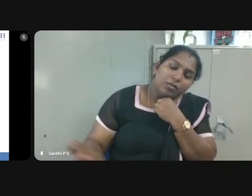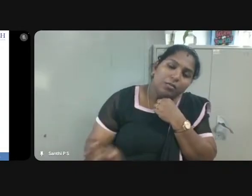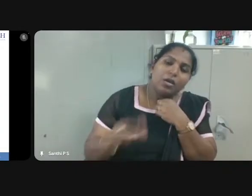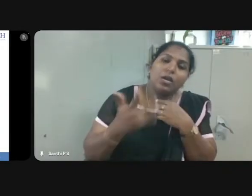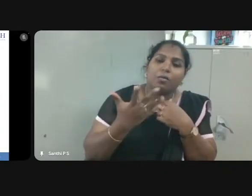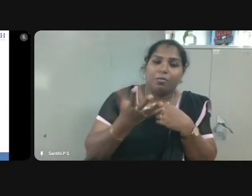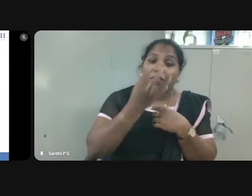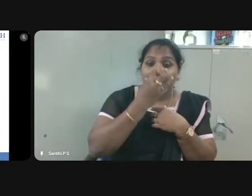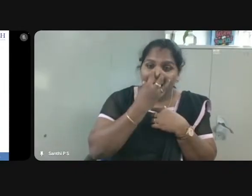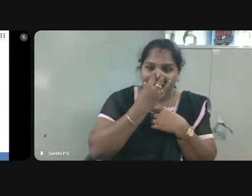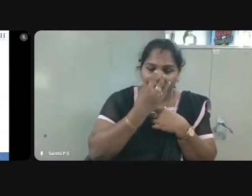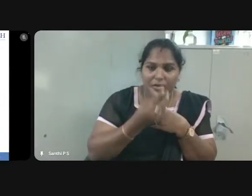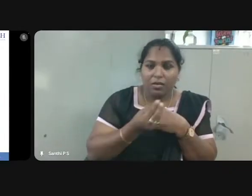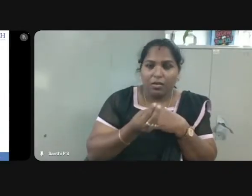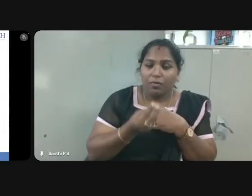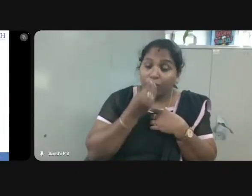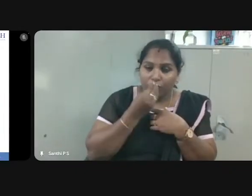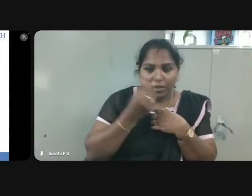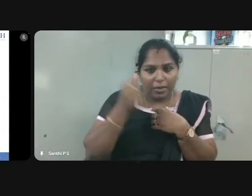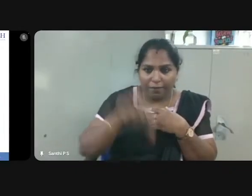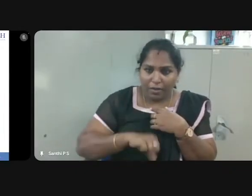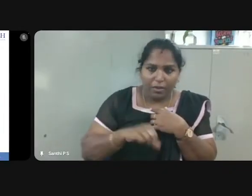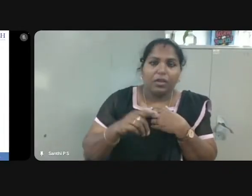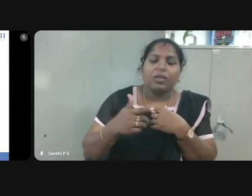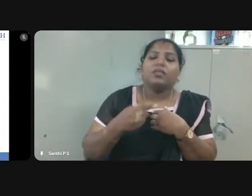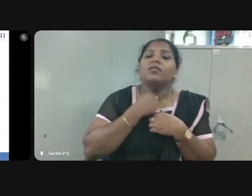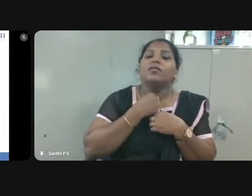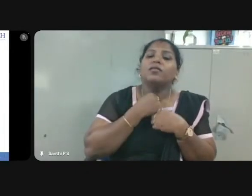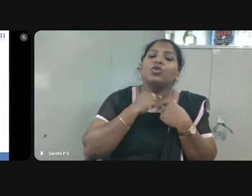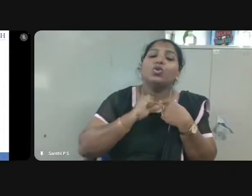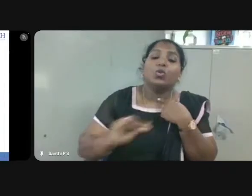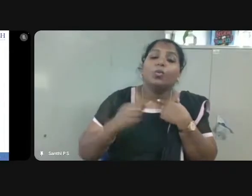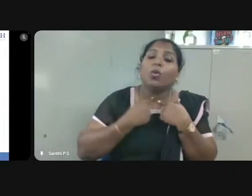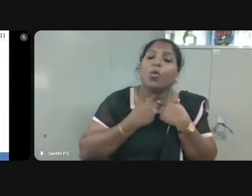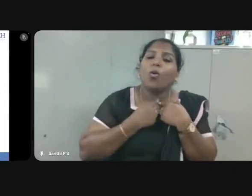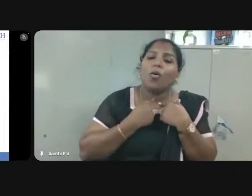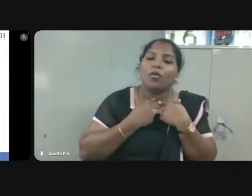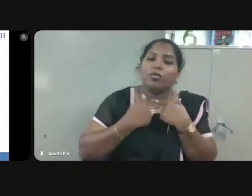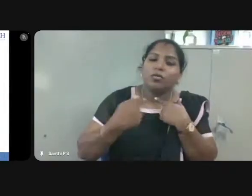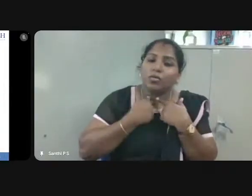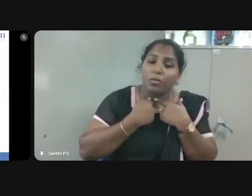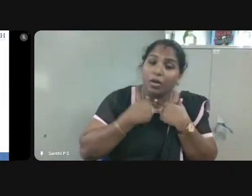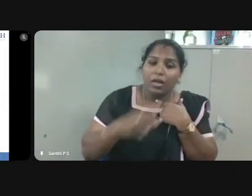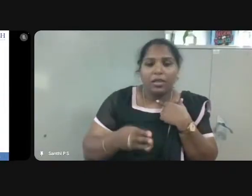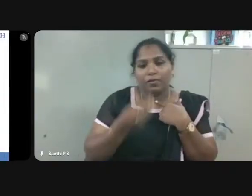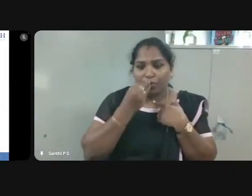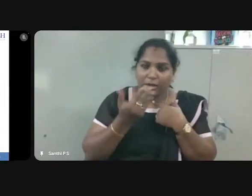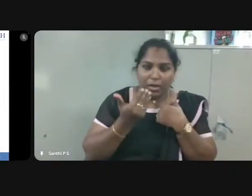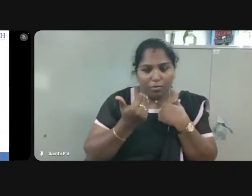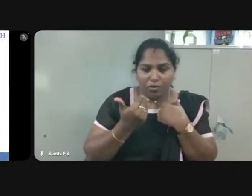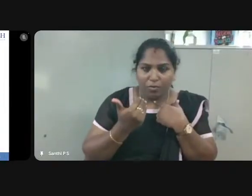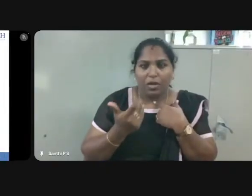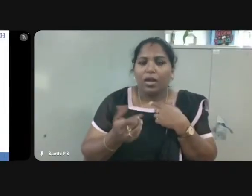മാസ്ക് വെച്ചിട്ട് ഇവർക്ക് ഭക്ഷണം കഴിക്കാനും ഒന്നും ബുദ്ധിമുട്ട് പറ്റത്തില്ല. ഇതാകുമ്പോൾ ഭക്ഷണം കഴിക്കാനും ഒക്കെ ആ സമയം പറ്റുകയും ചെയ്യും. അതാണ് ട്രക്കിയോസ്റ്റമി